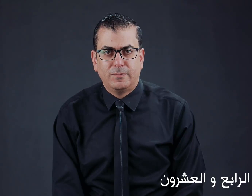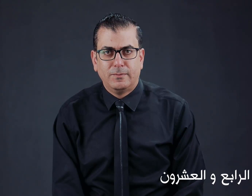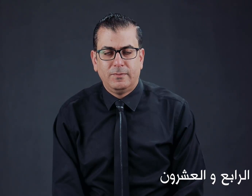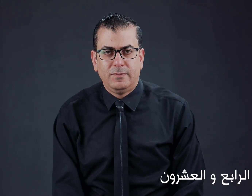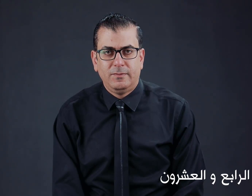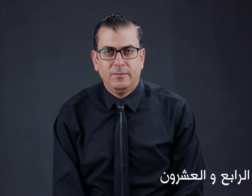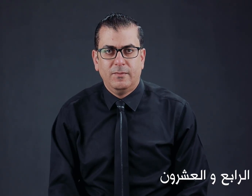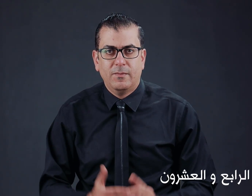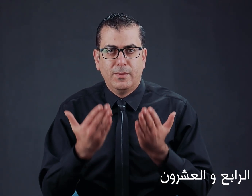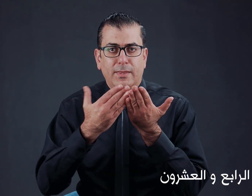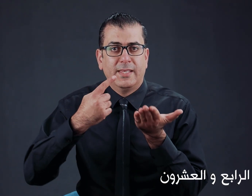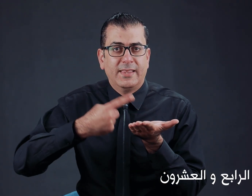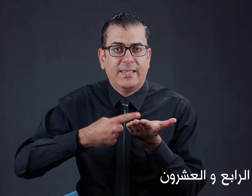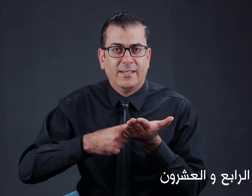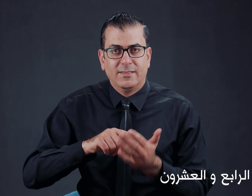الدرس الرابع والعشرون.